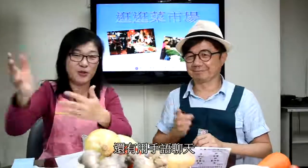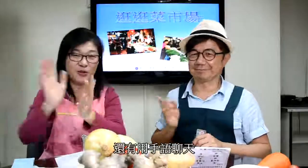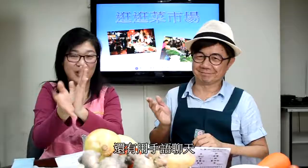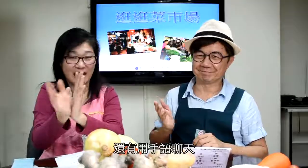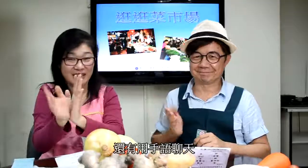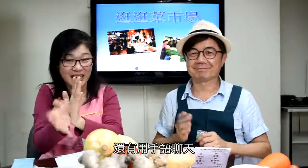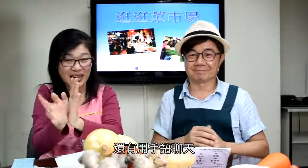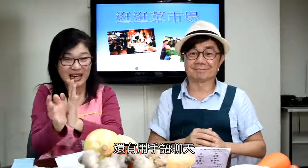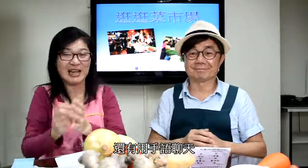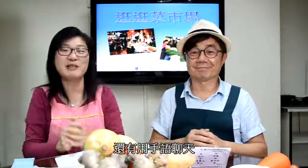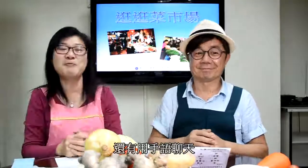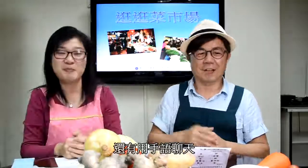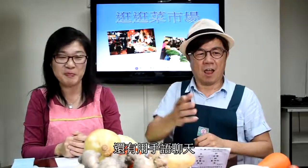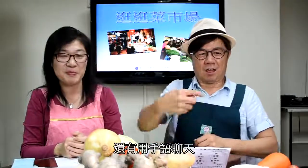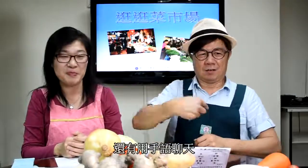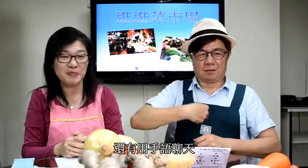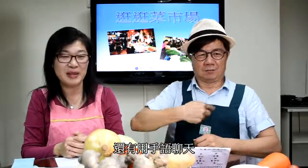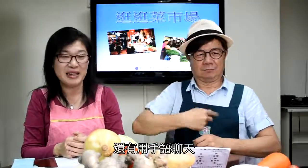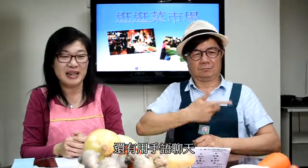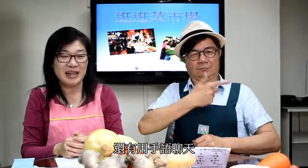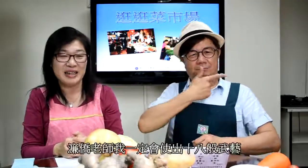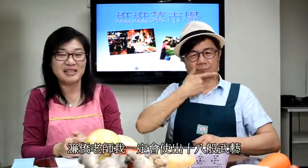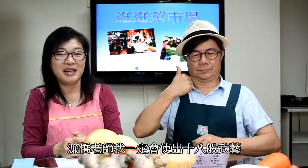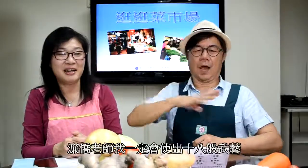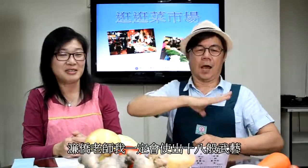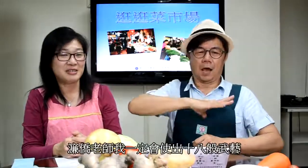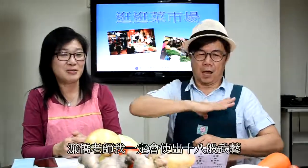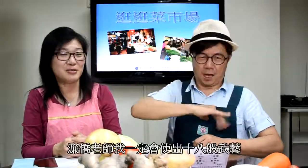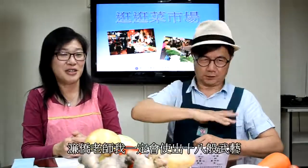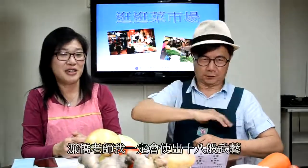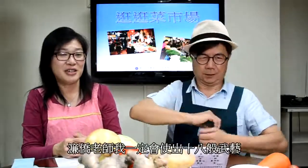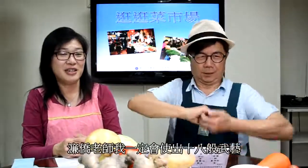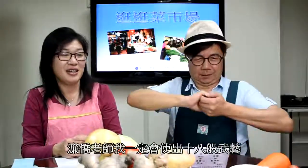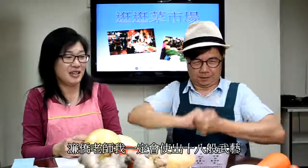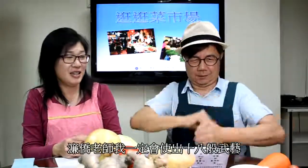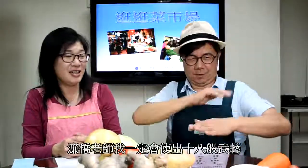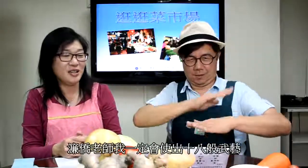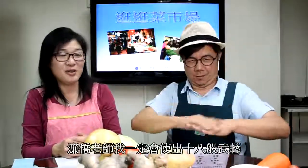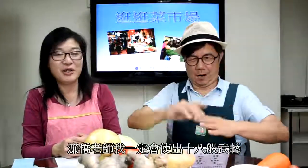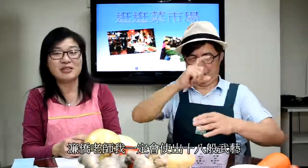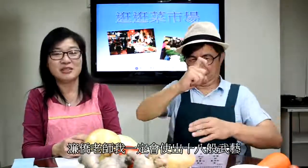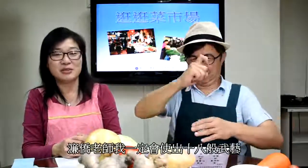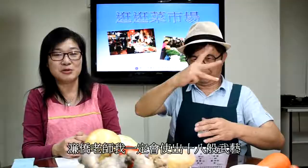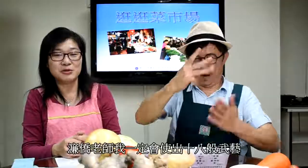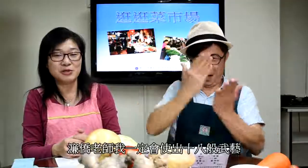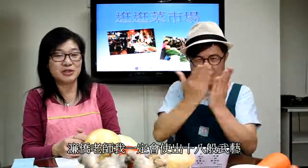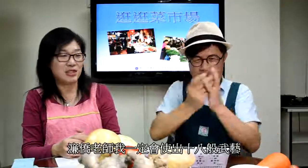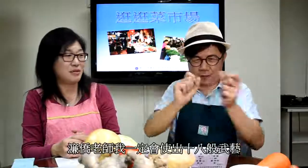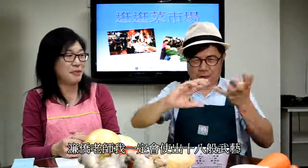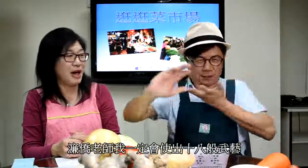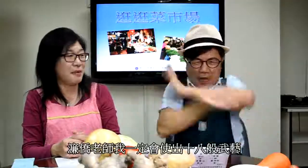聊天。连桥老师我一定会使出